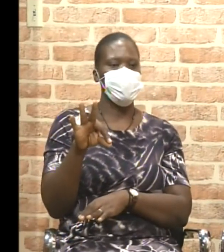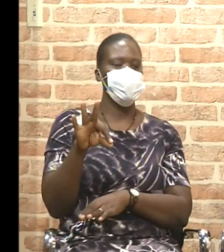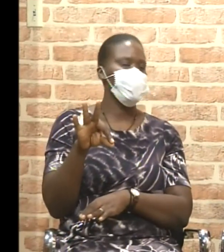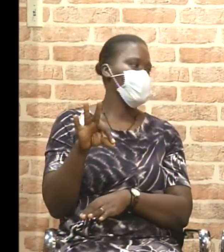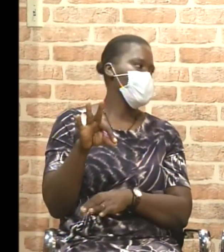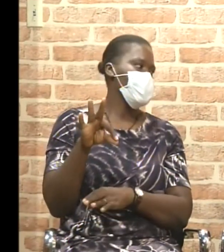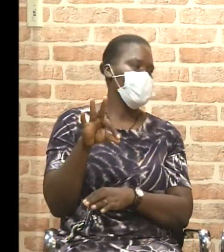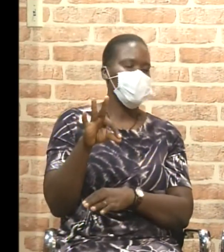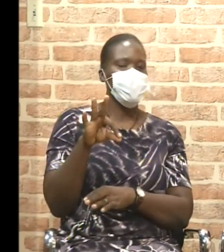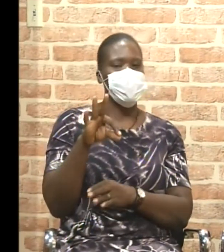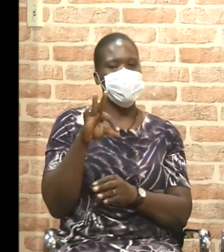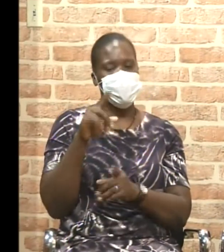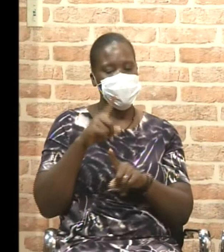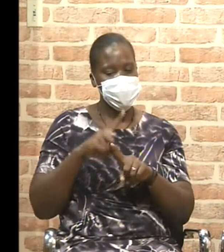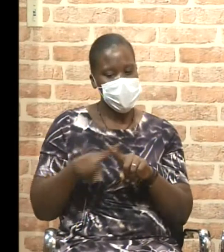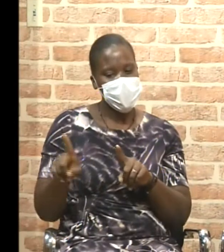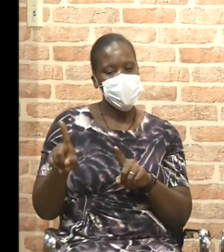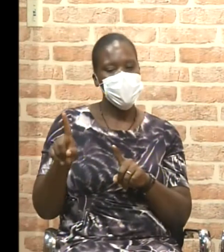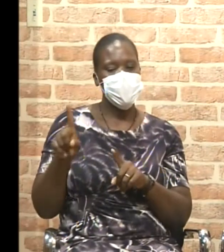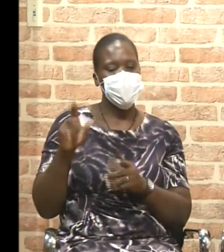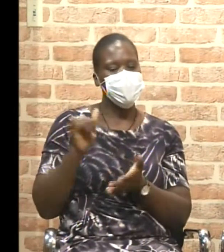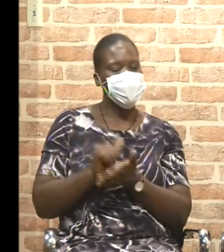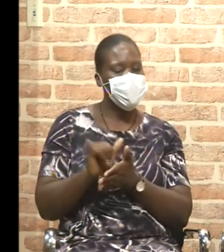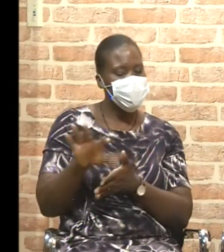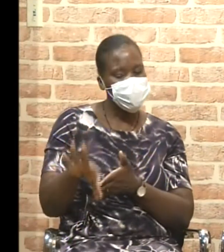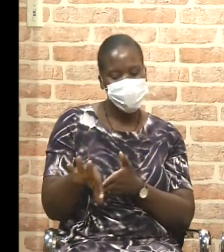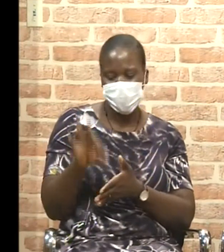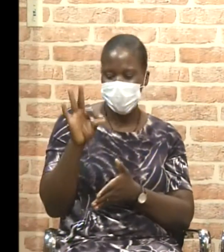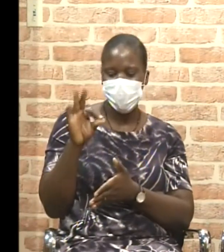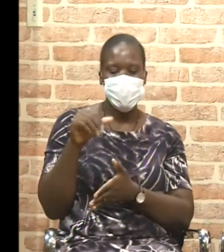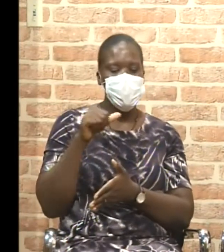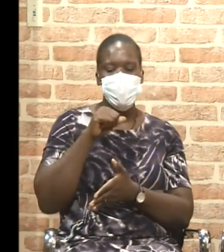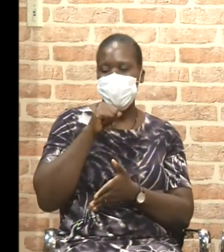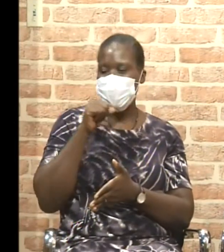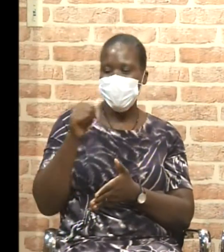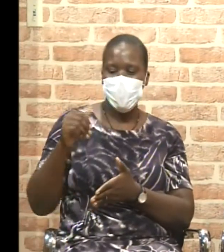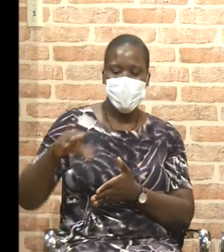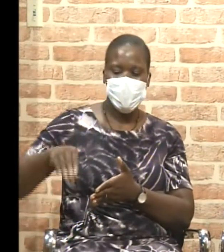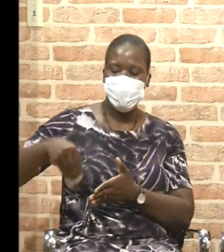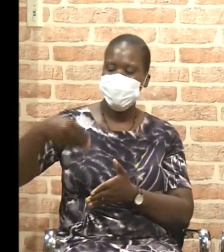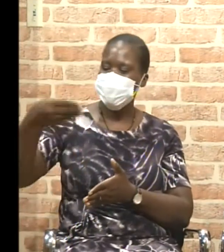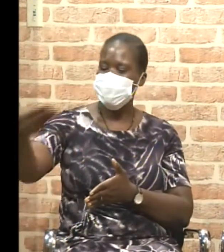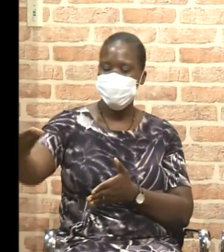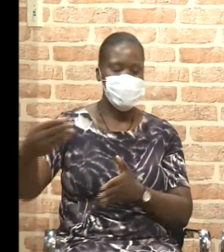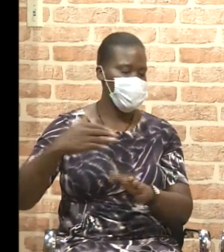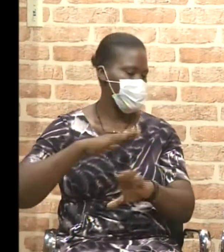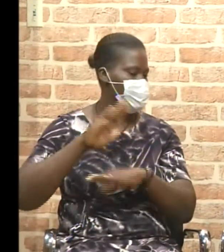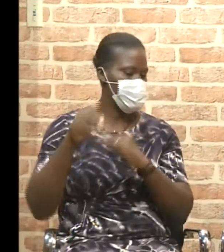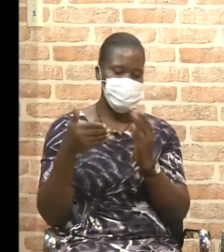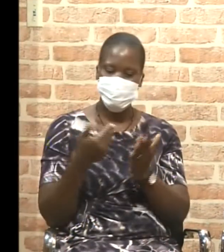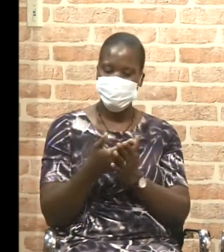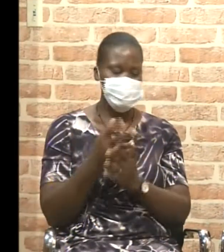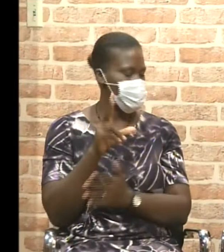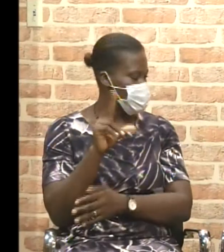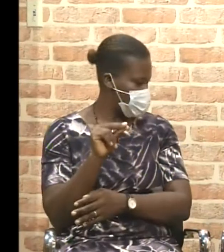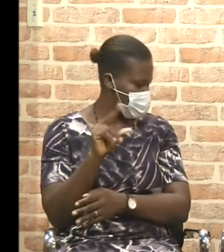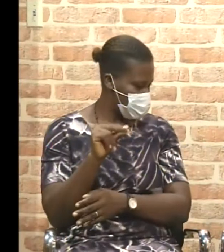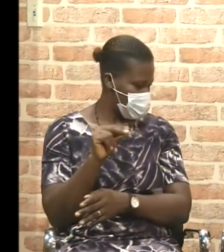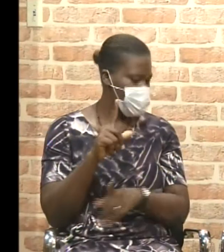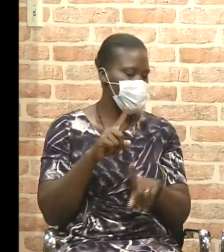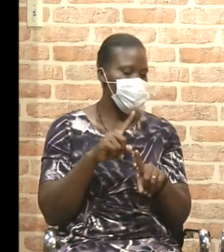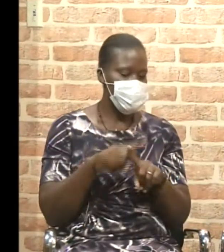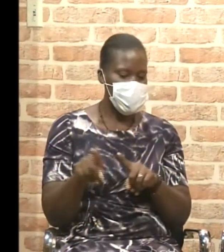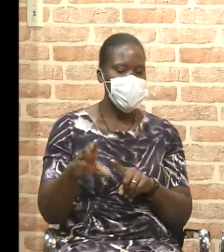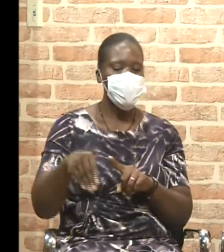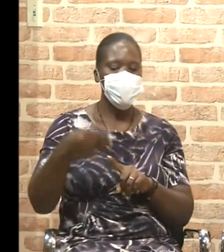de rations vraiment. Mais ça nous jouons, nous ne touchons pas toucher tout le monde. Mais nous touchons au moins, par exemple, quand il y a une